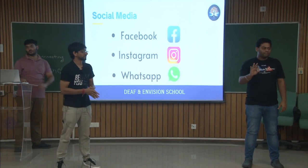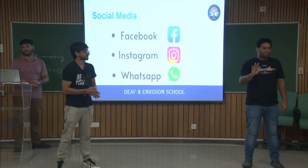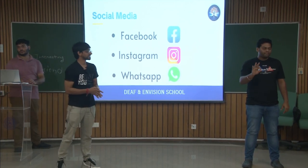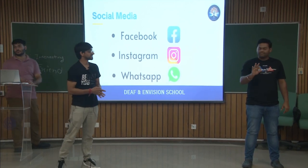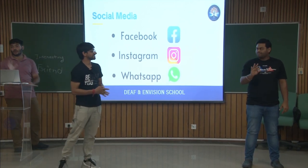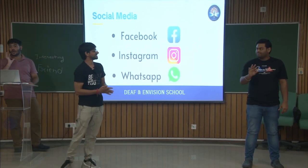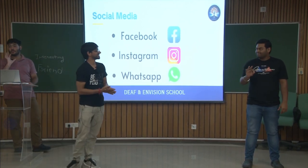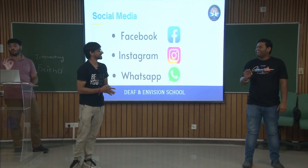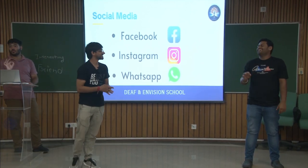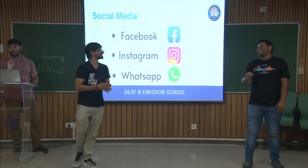कोशिश अच्छी थी.